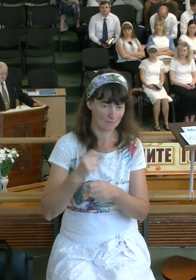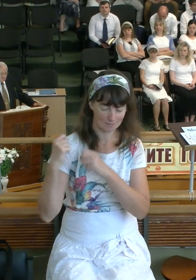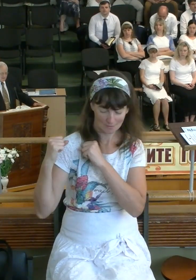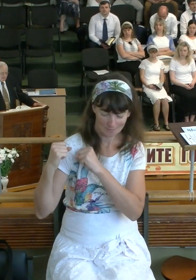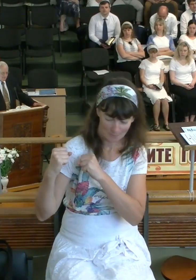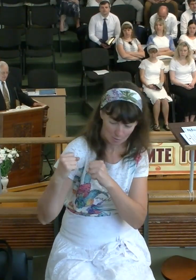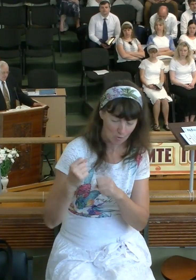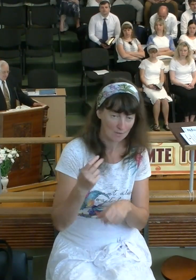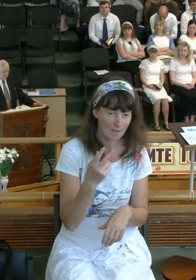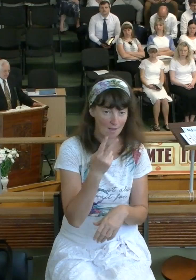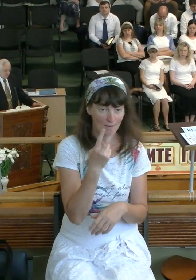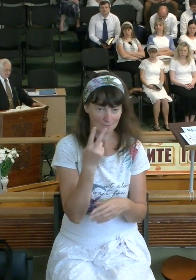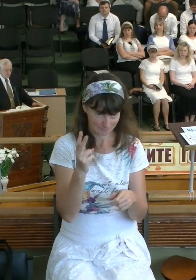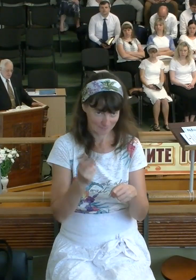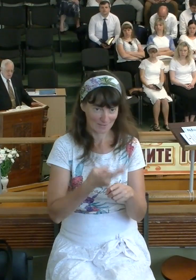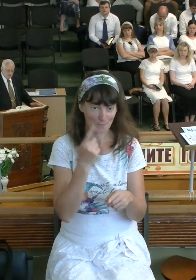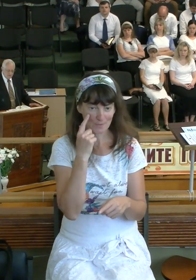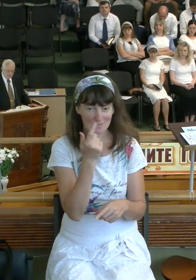силы,